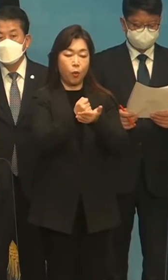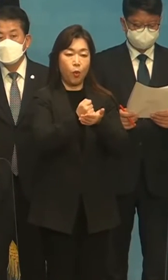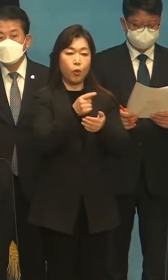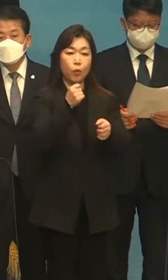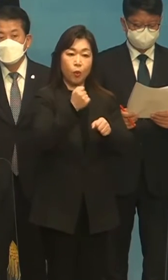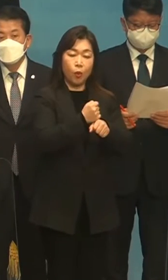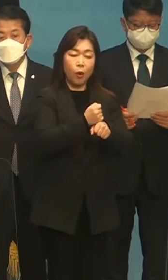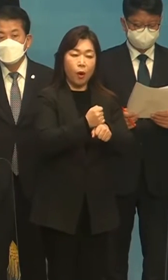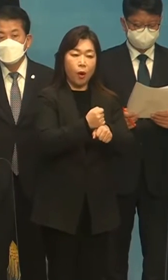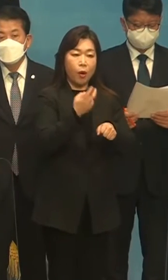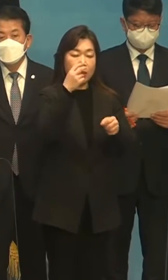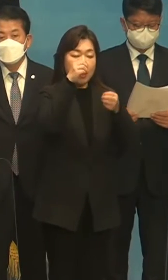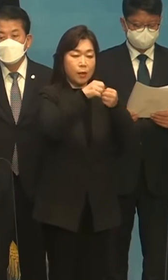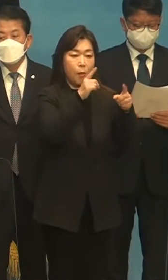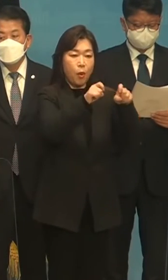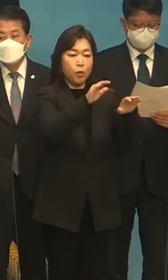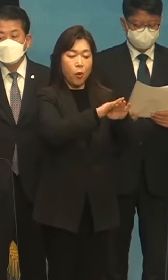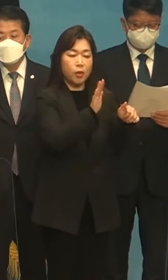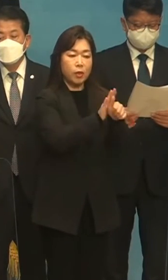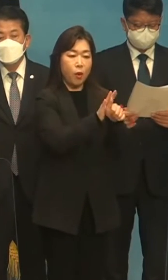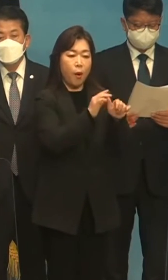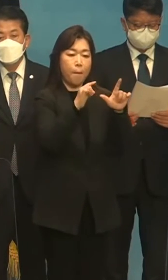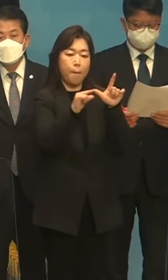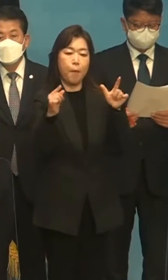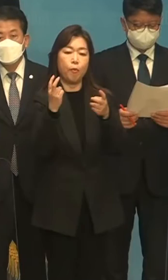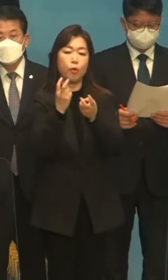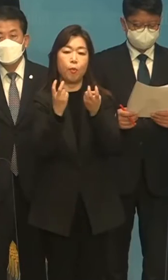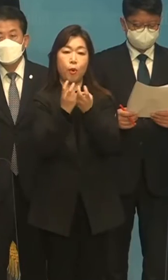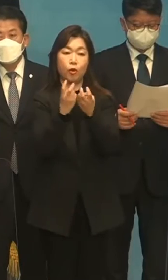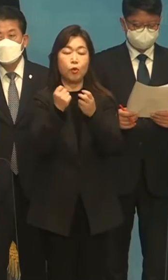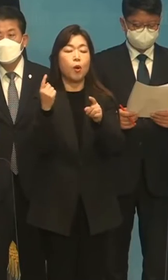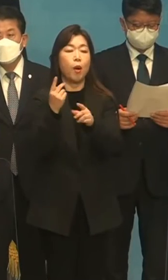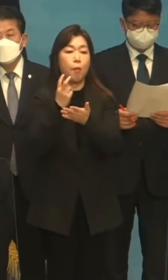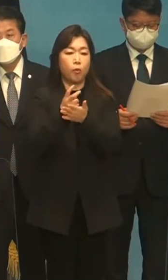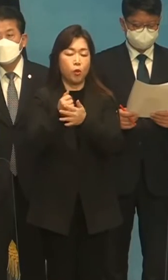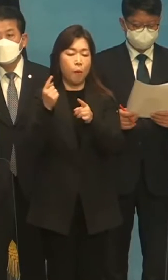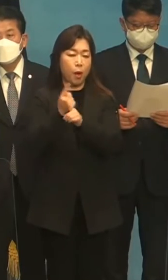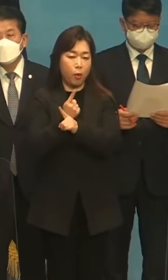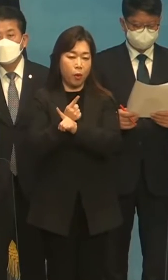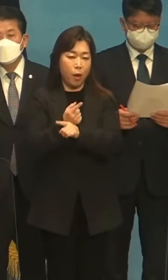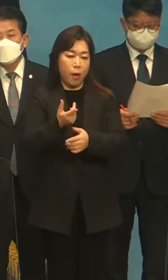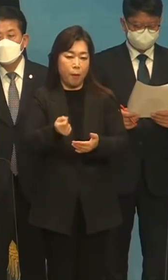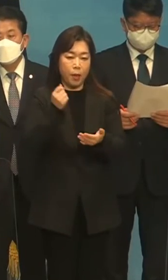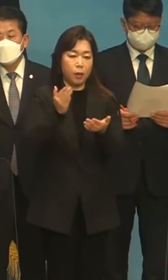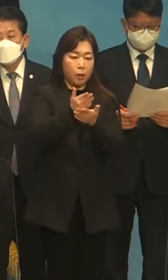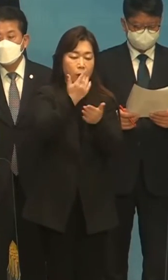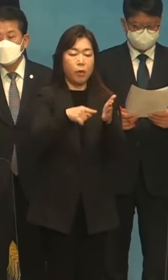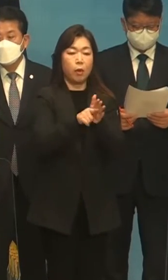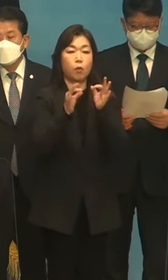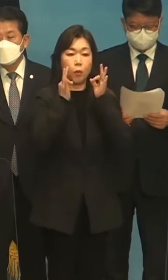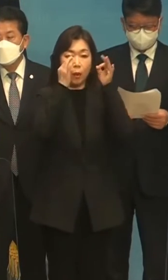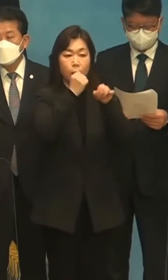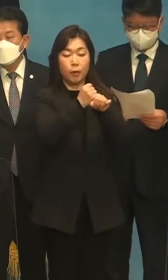및 지원에 관한 법률 일부 개정 법률안이 조속히 통과되도록